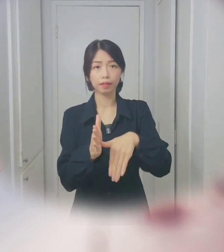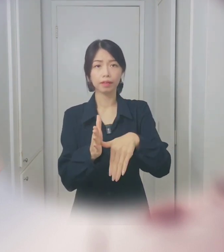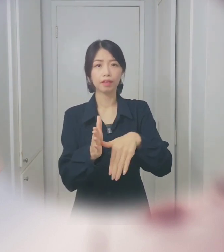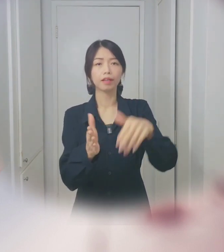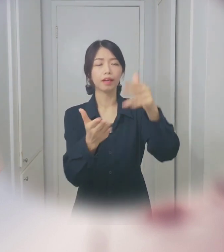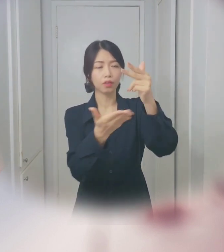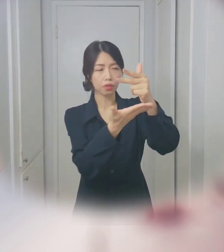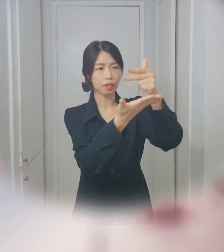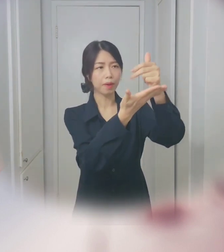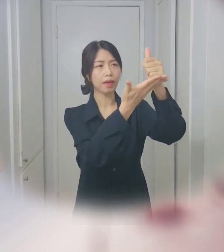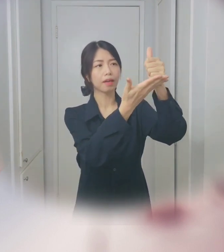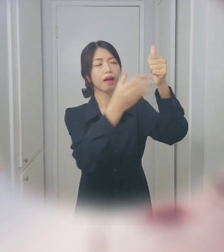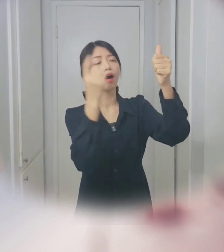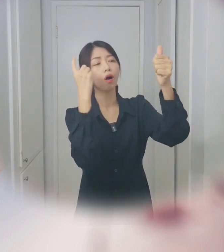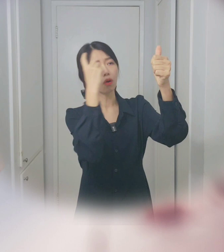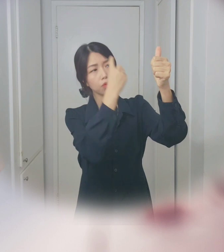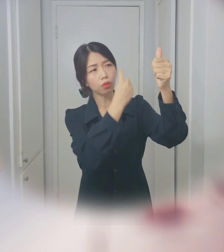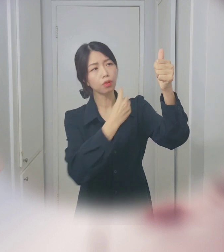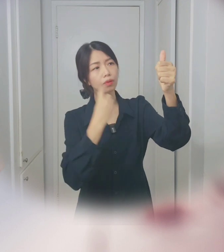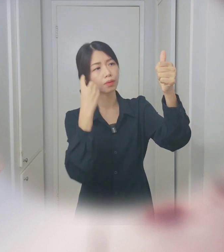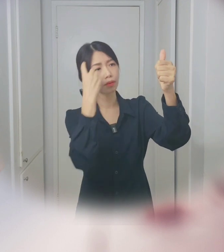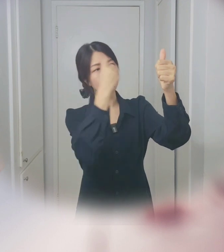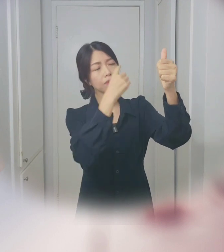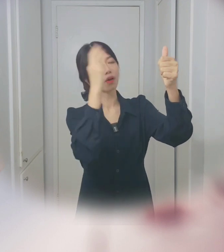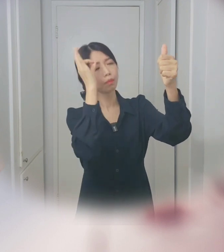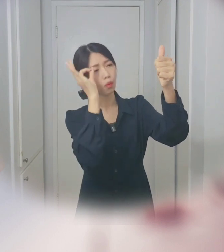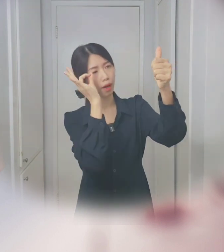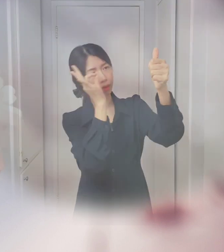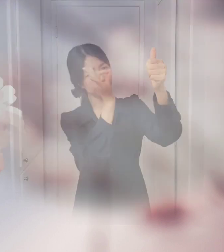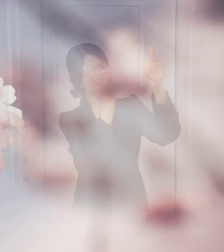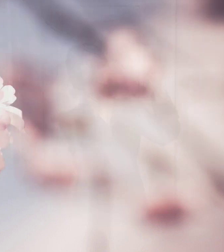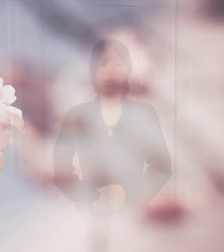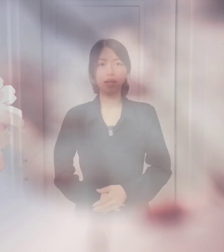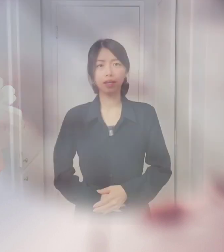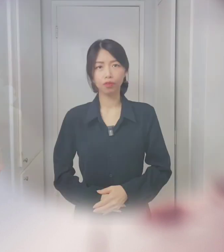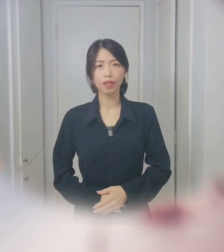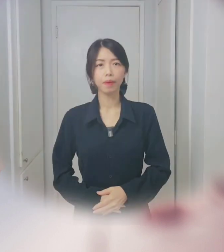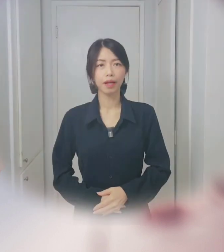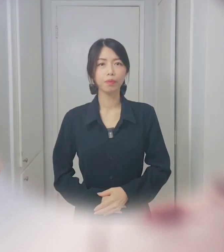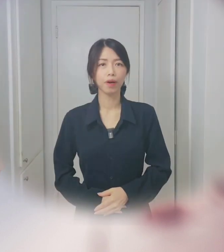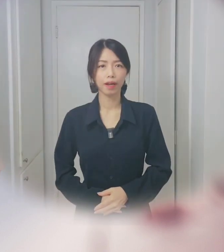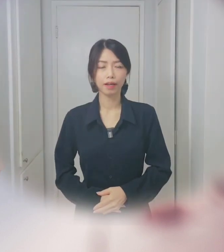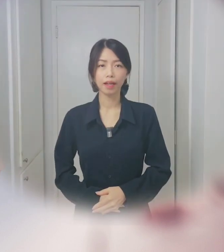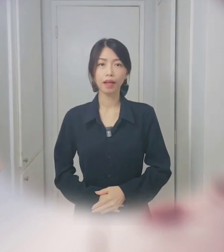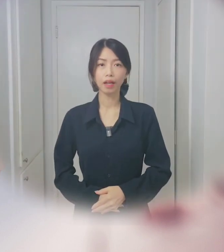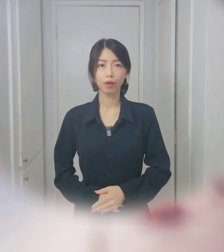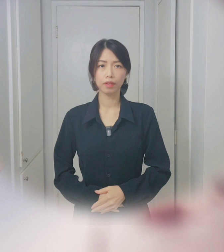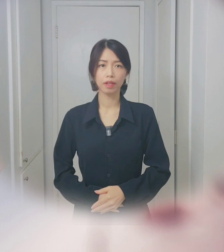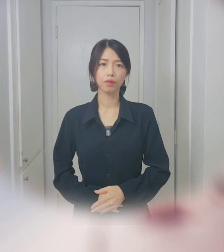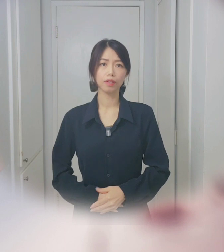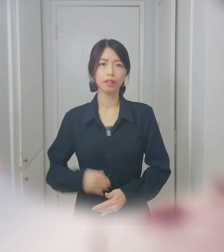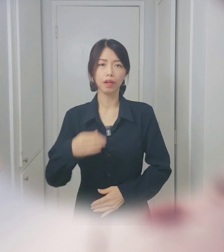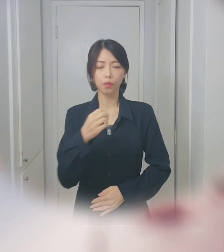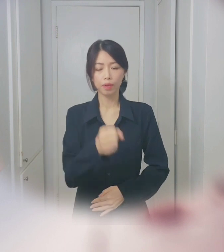주님의 얼굴 보라 사랑의 주님 바라보아라 사랑이라고